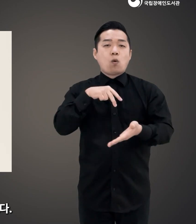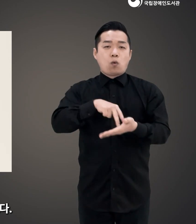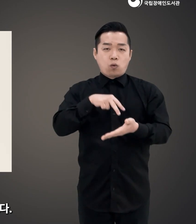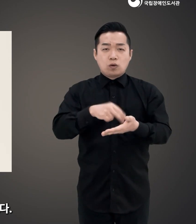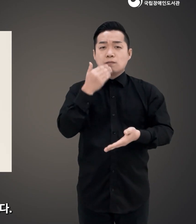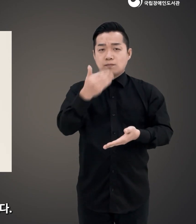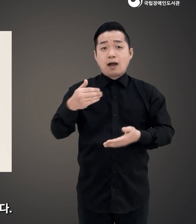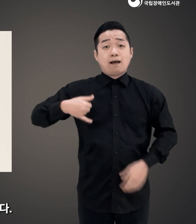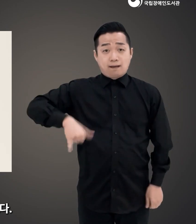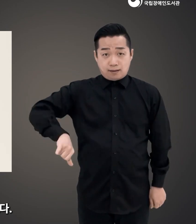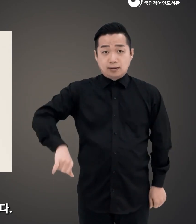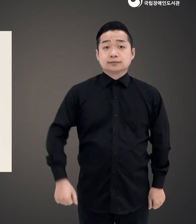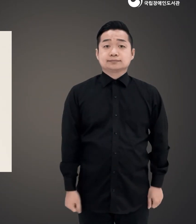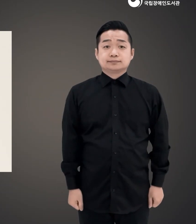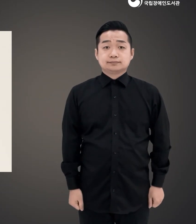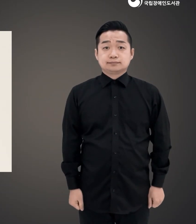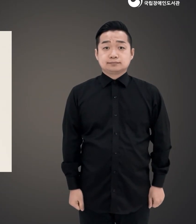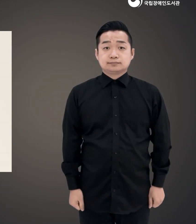아이였다.